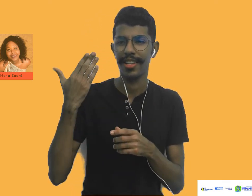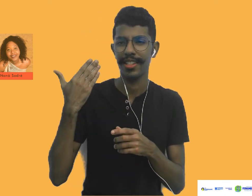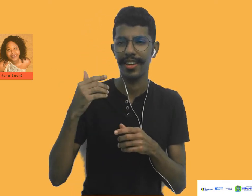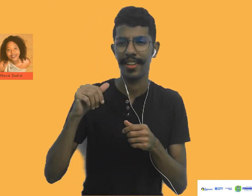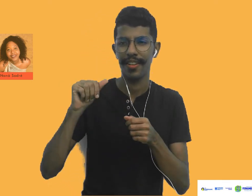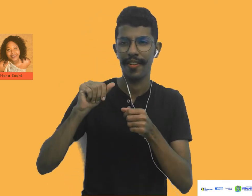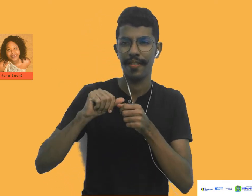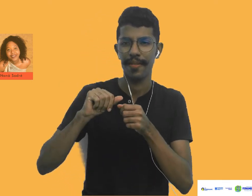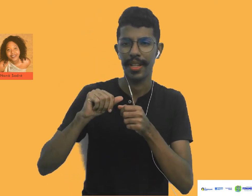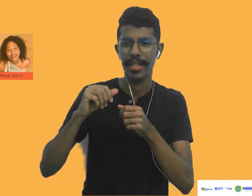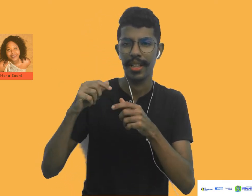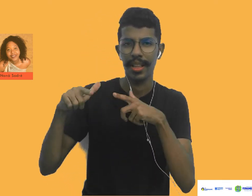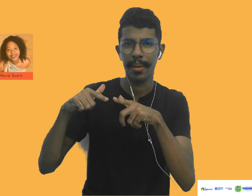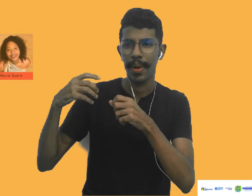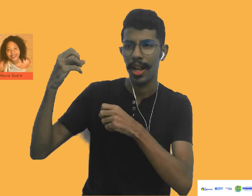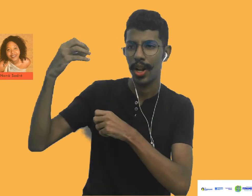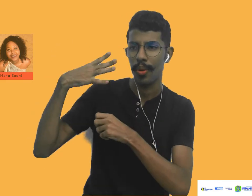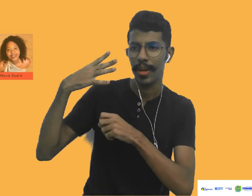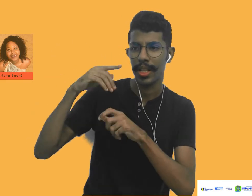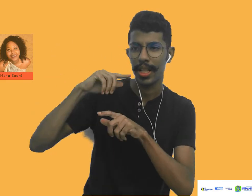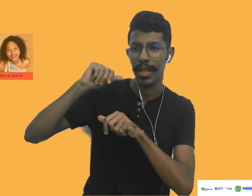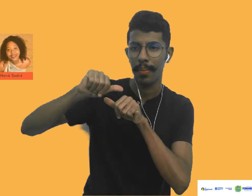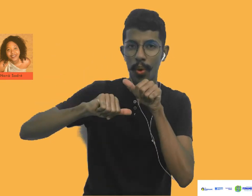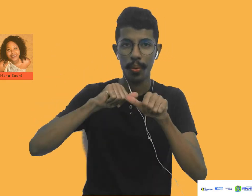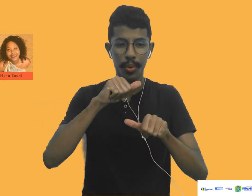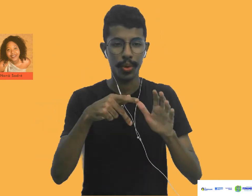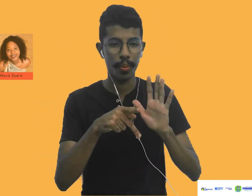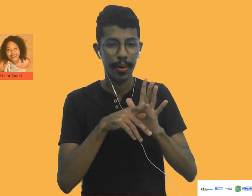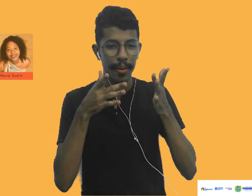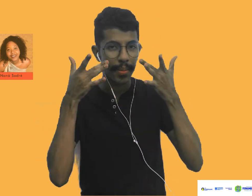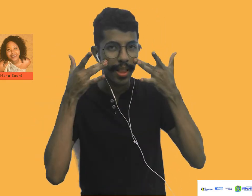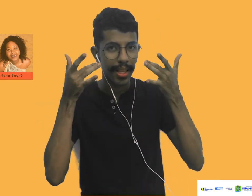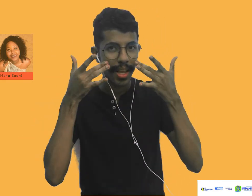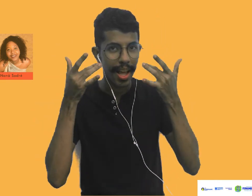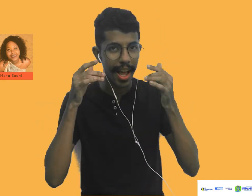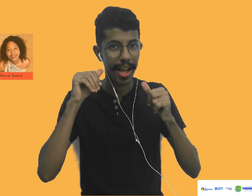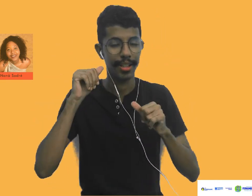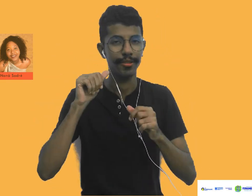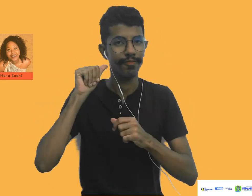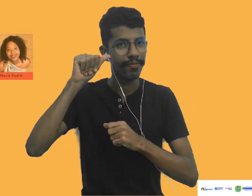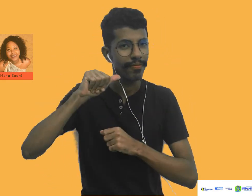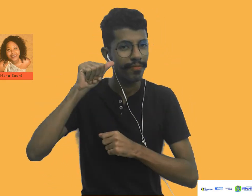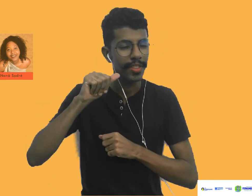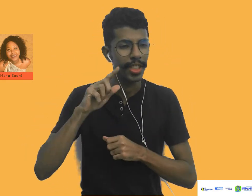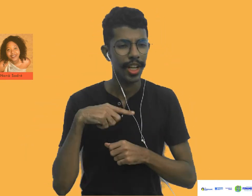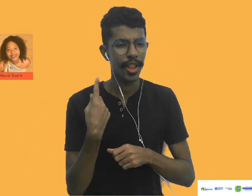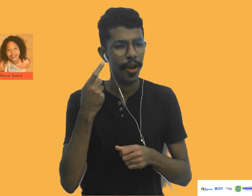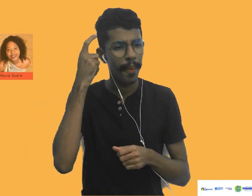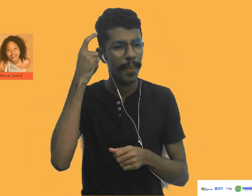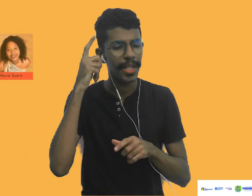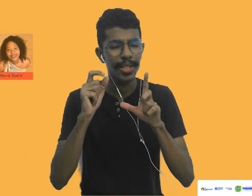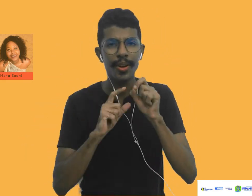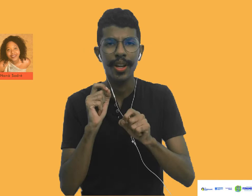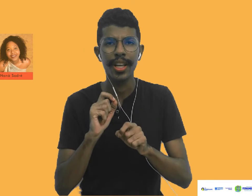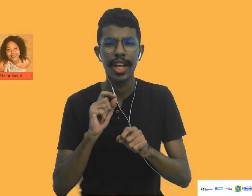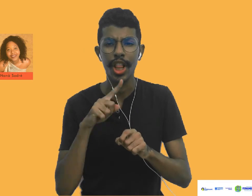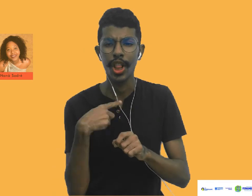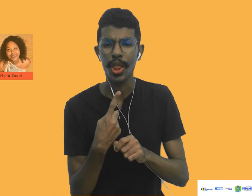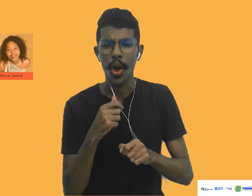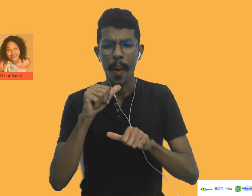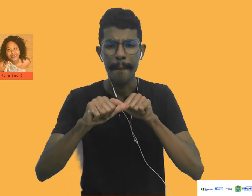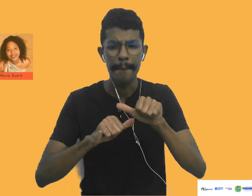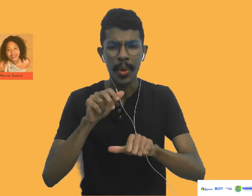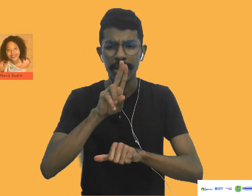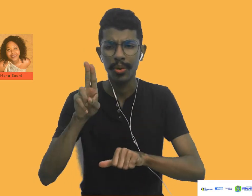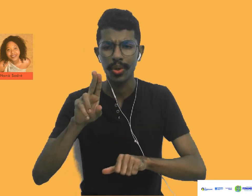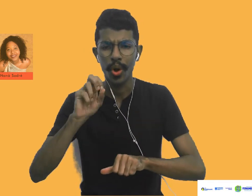de iluminação para um grupo de teatro, né, de atuação, a gente pensou, meu Deus, a gente muda esse nome, não